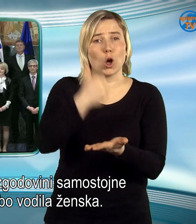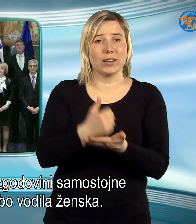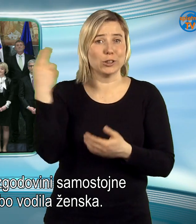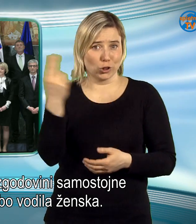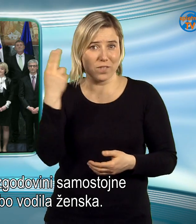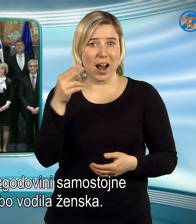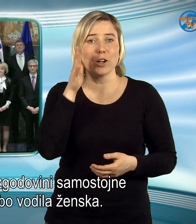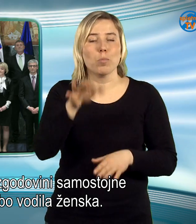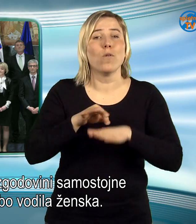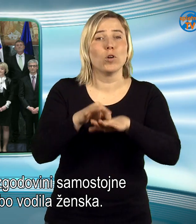ženska.